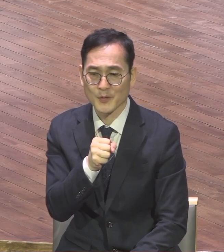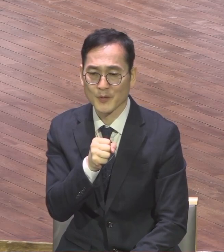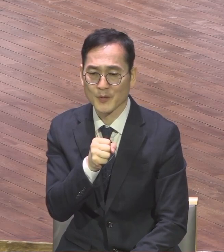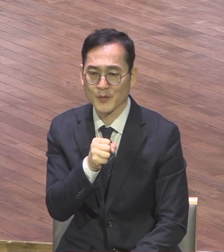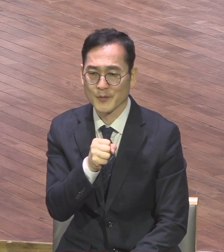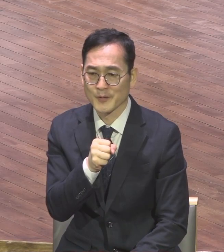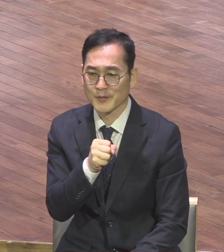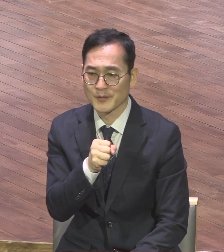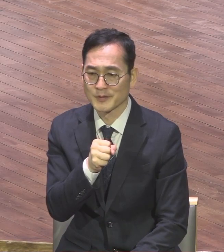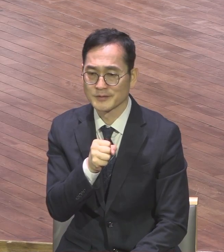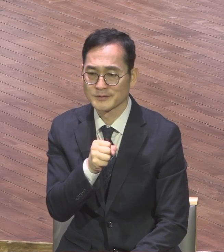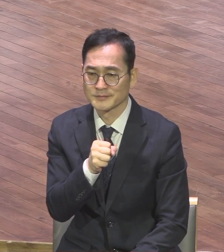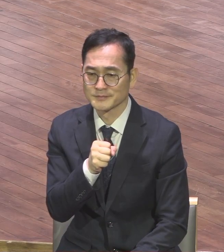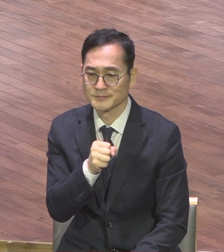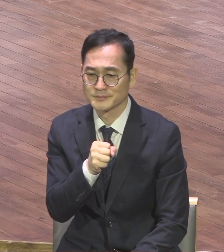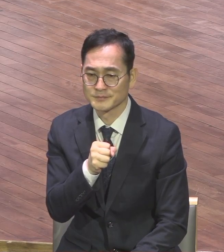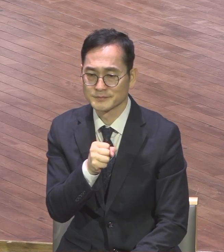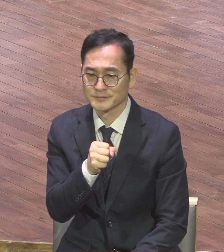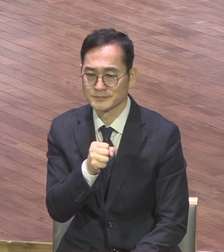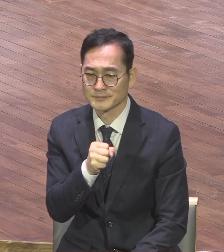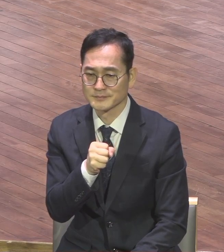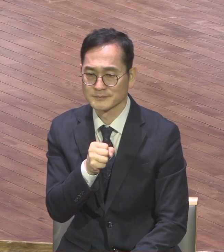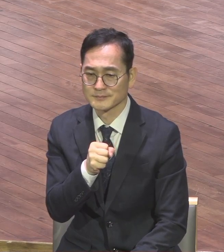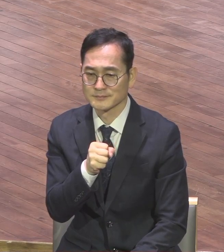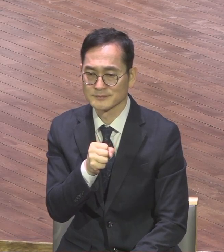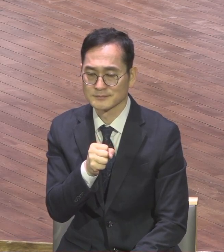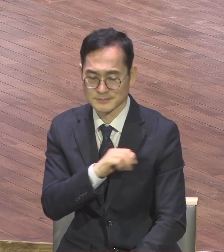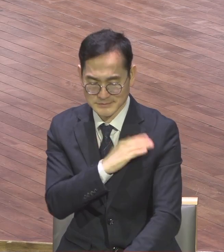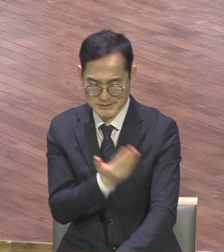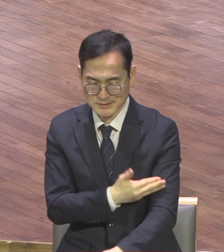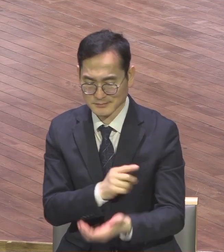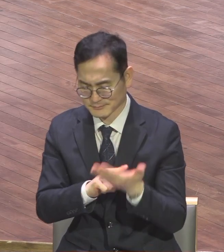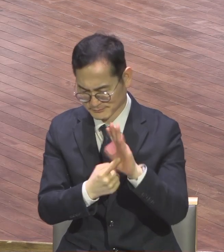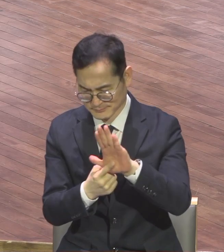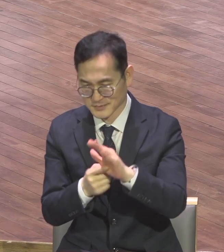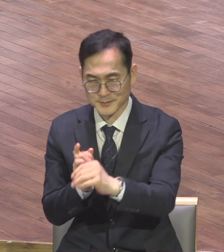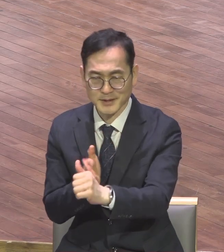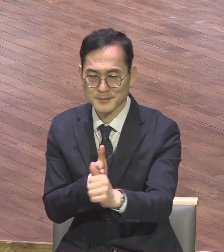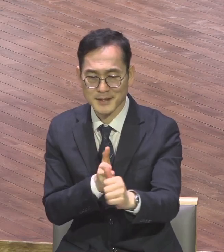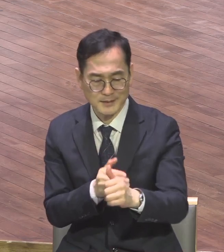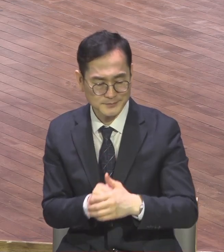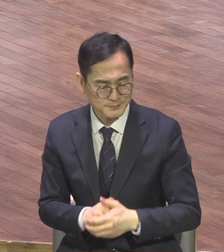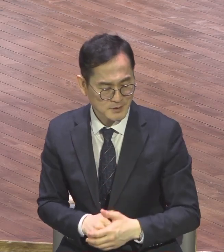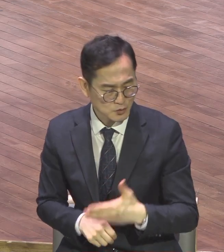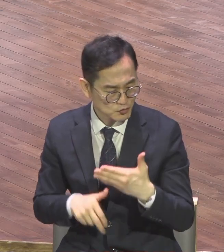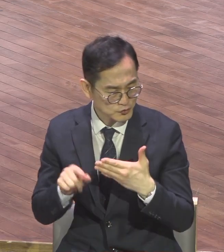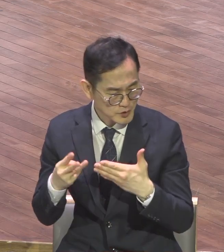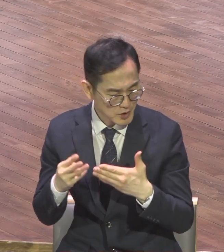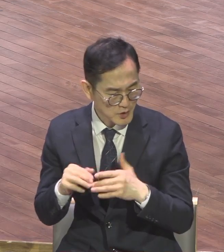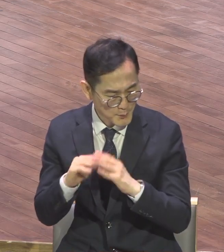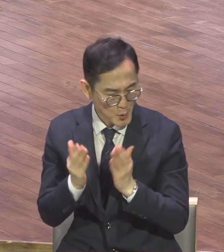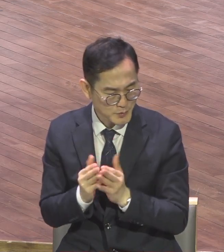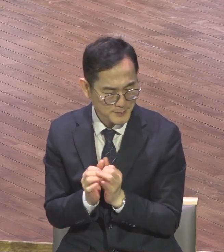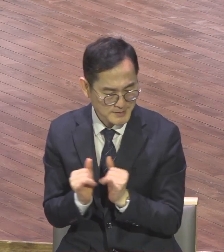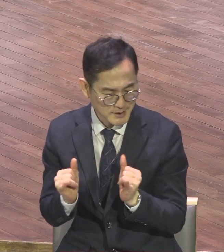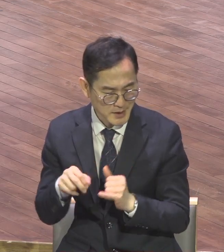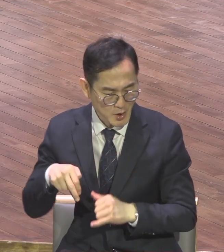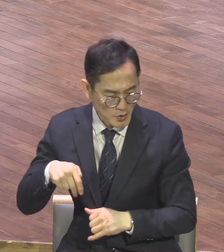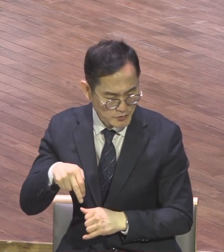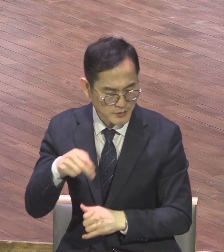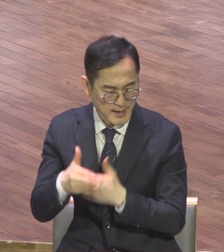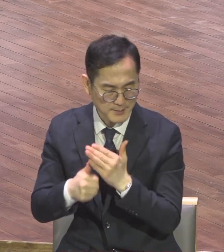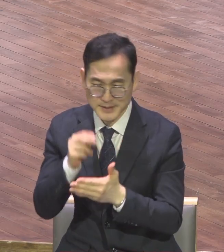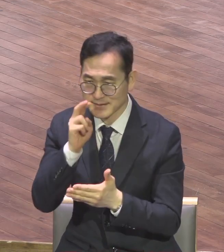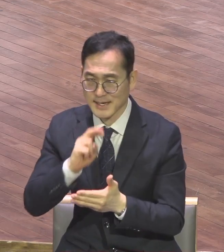확실하게 평소 때 매일 24시 사용하시기 바랍니다. 구절 봅니다. 모든 백성이 그 걷는 것과